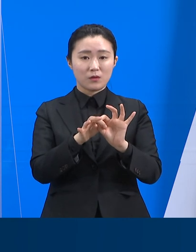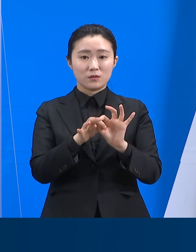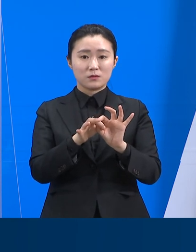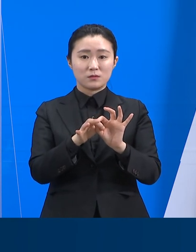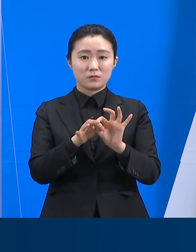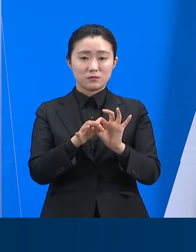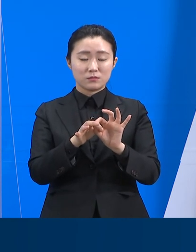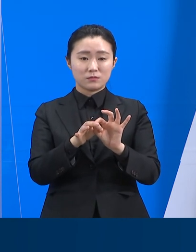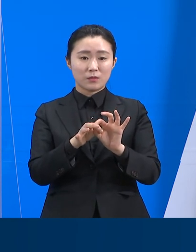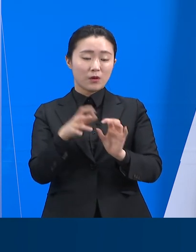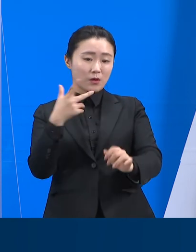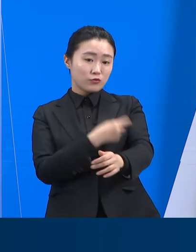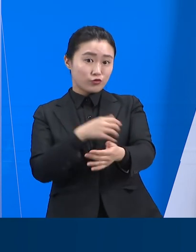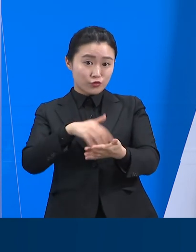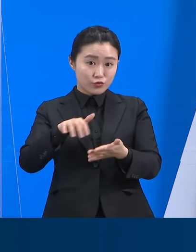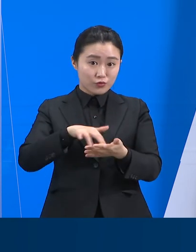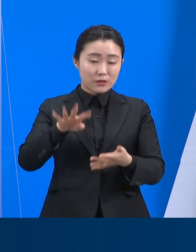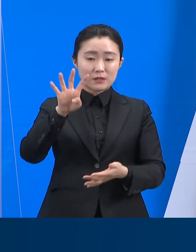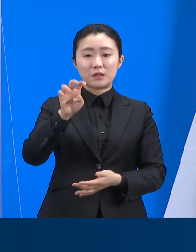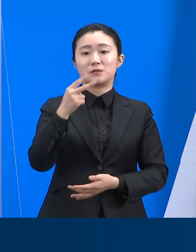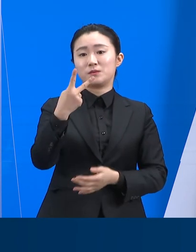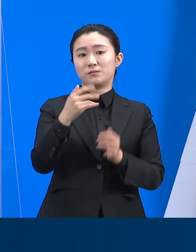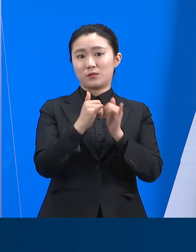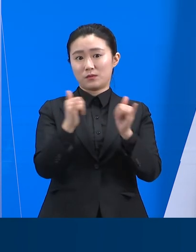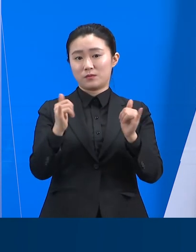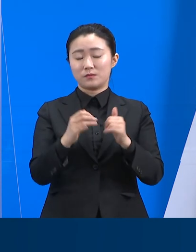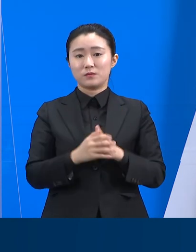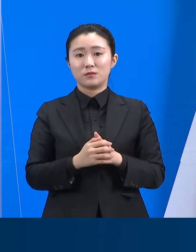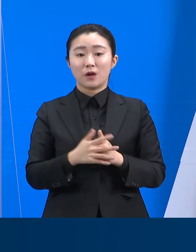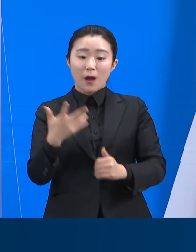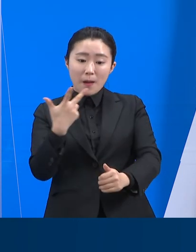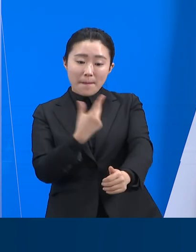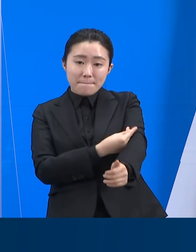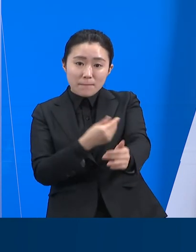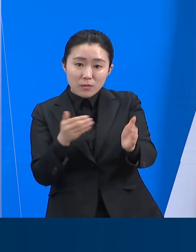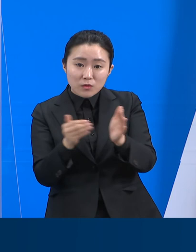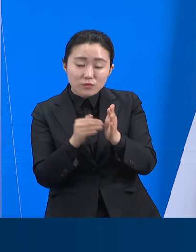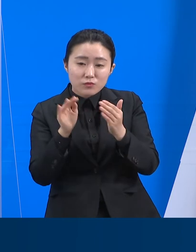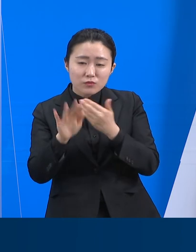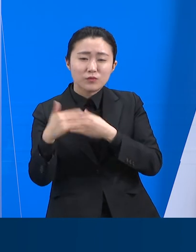반응자 2명 모두 발열, 두통, 근육통 등 경미한 증상이었습니다.